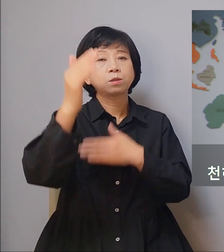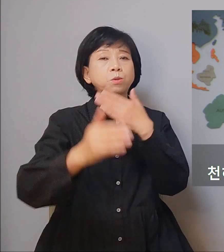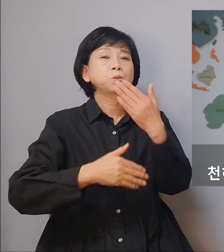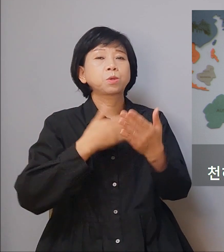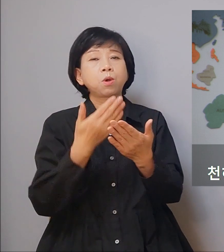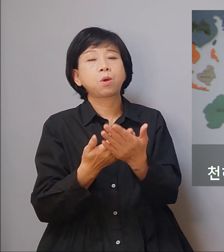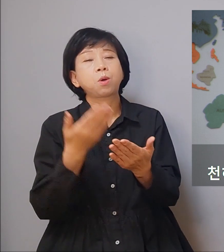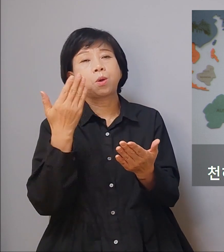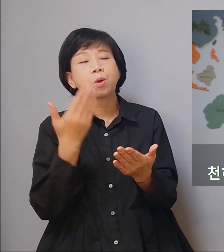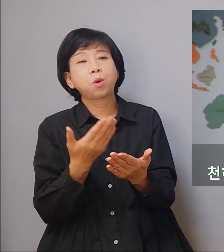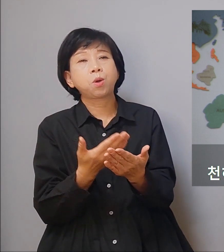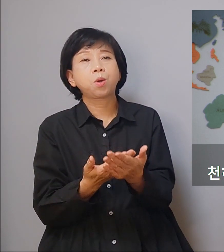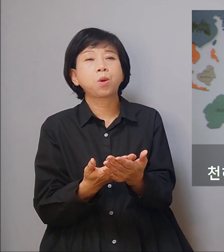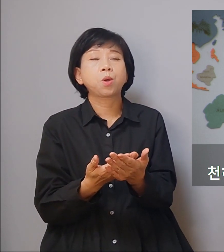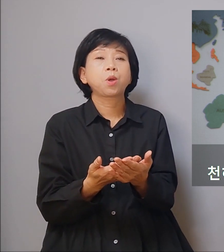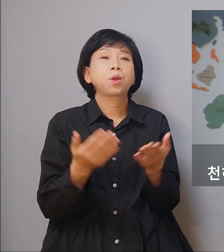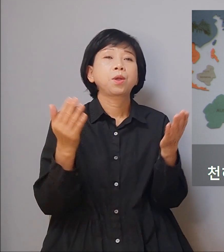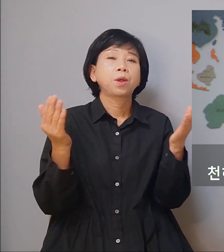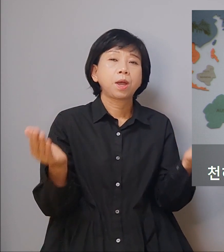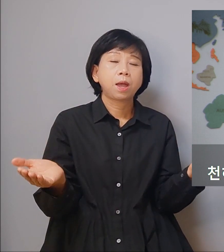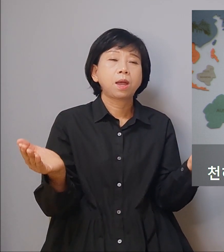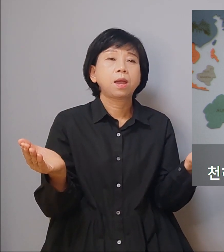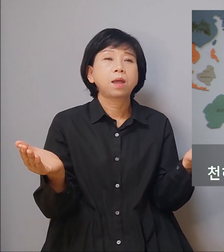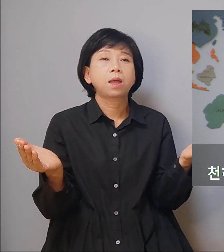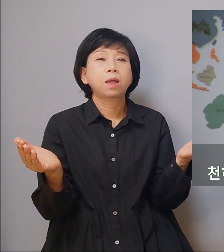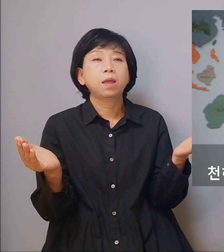길하게 하소서.